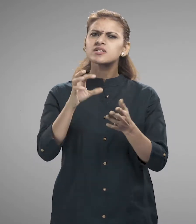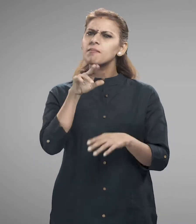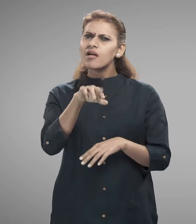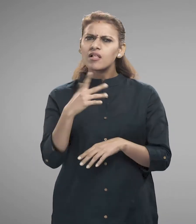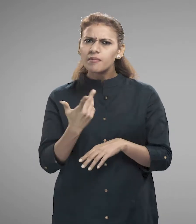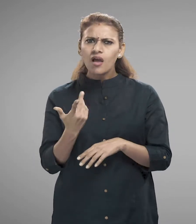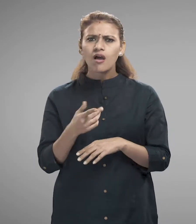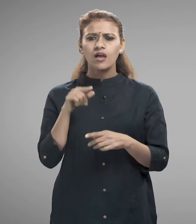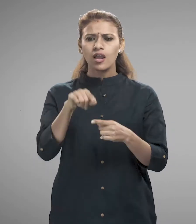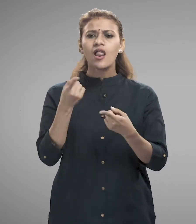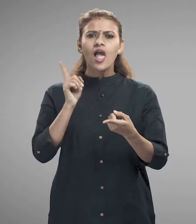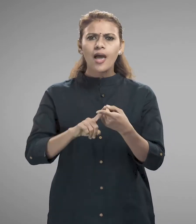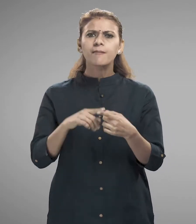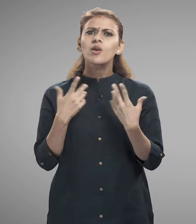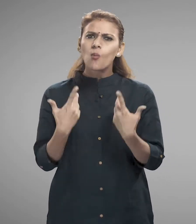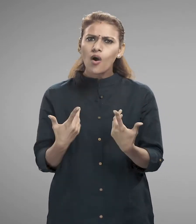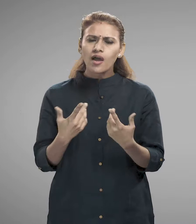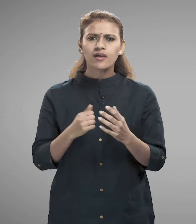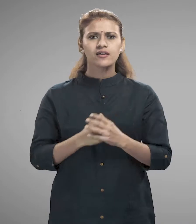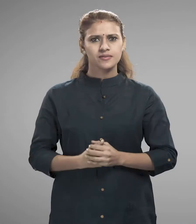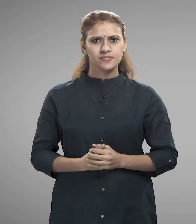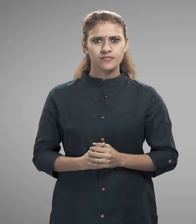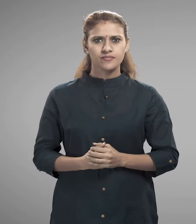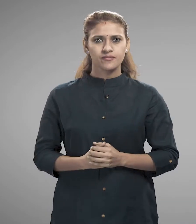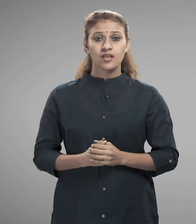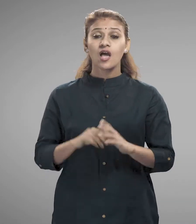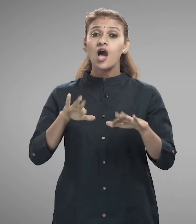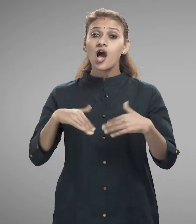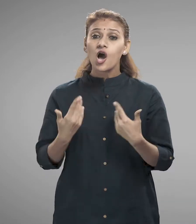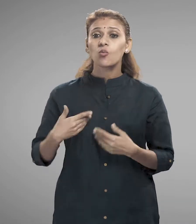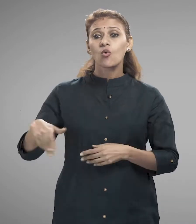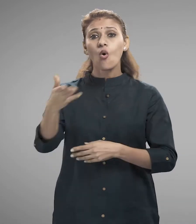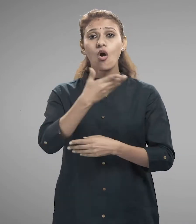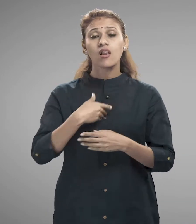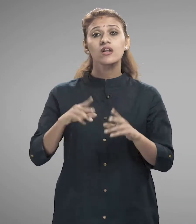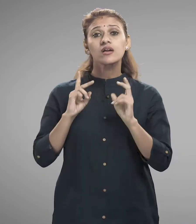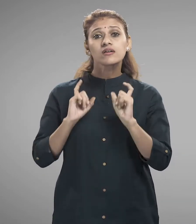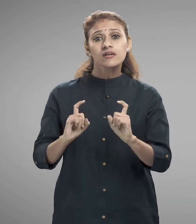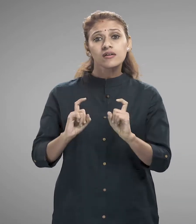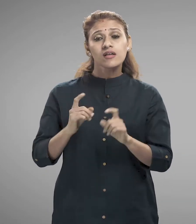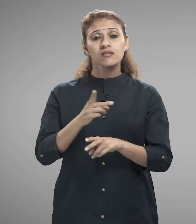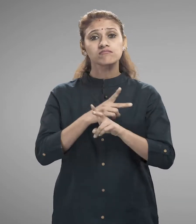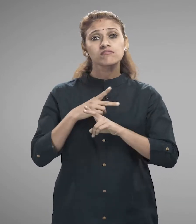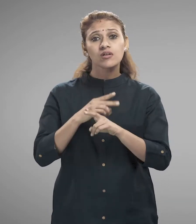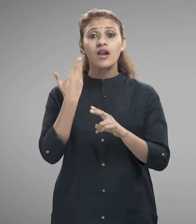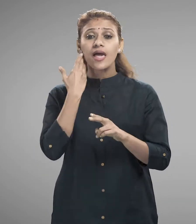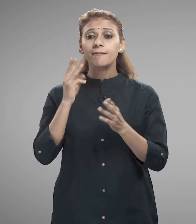मासिक धर्म क्या है, ये क्यों होता है, मासिक धर्म के दौरान आप अपनी